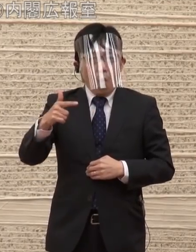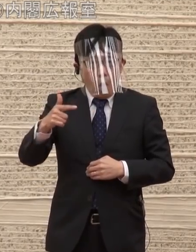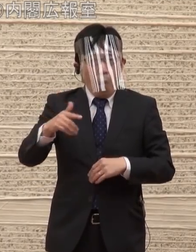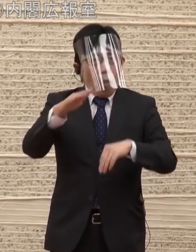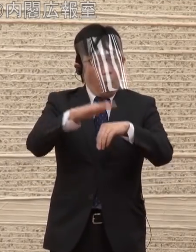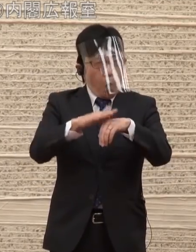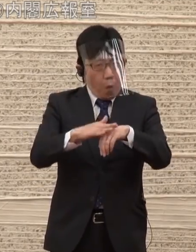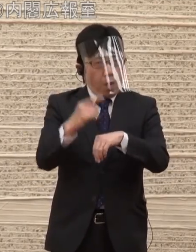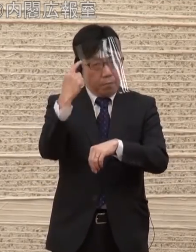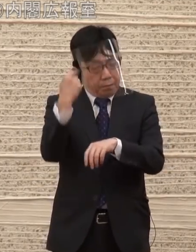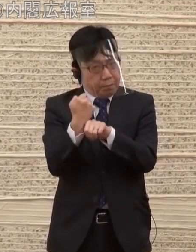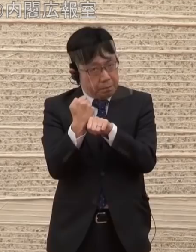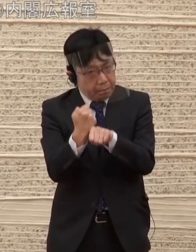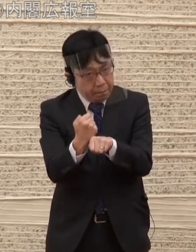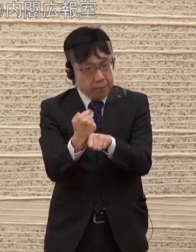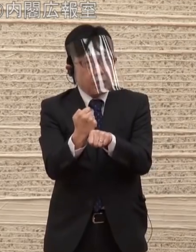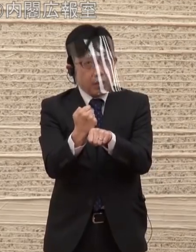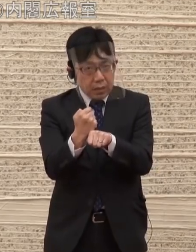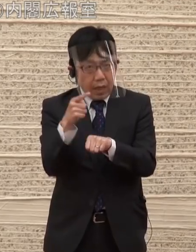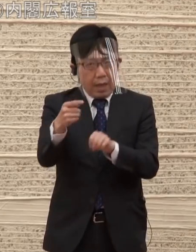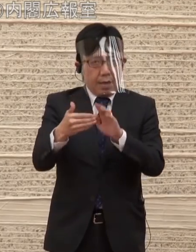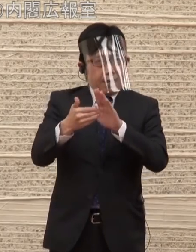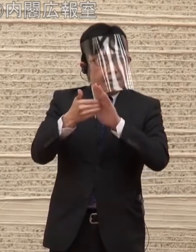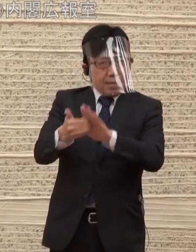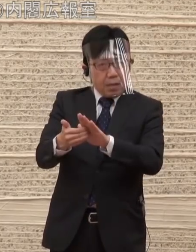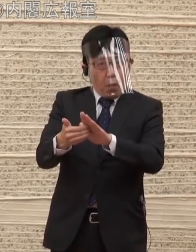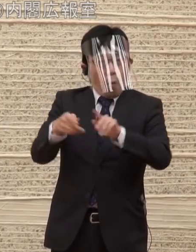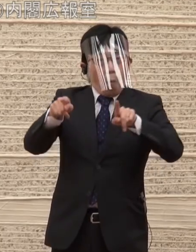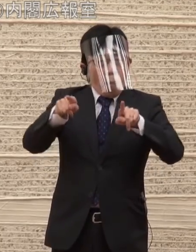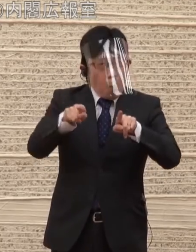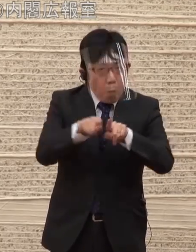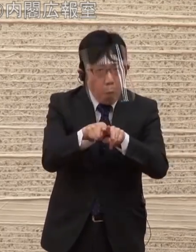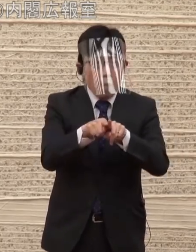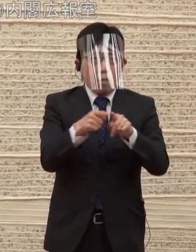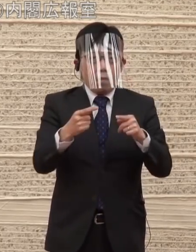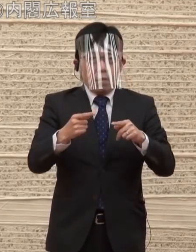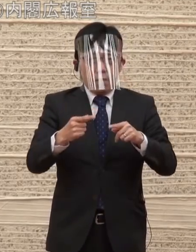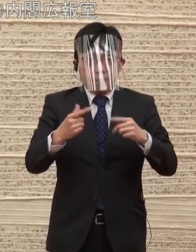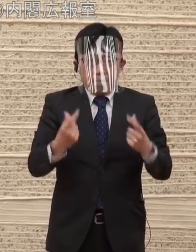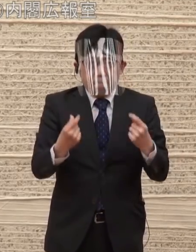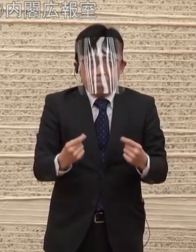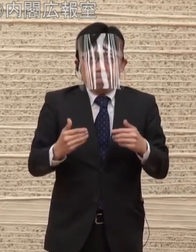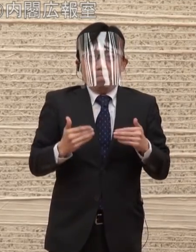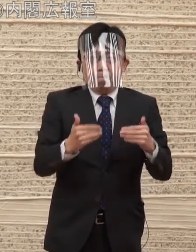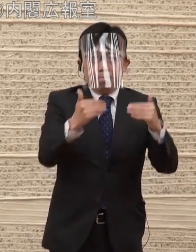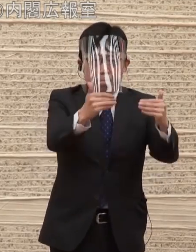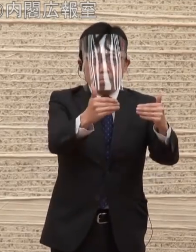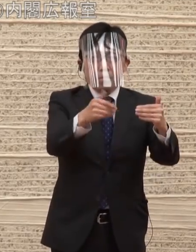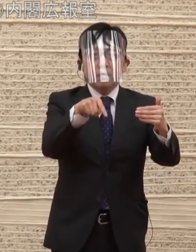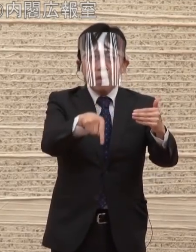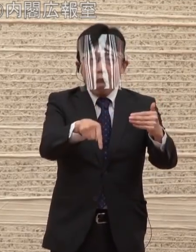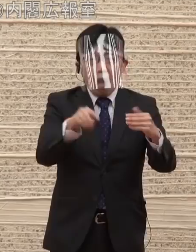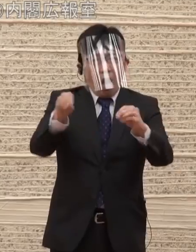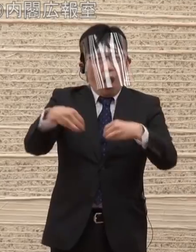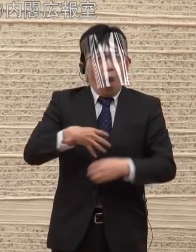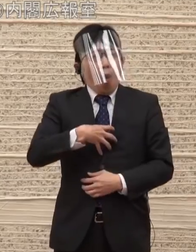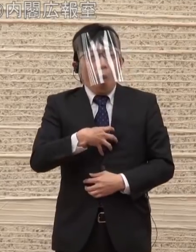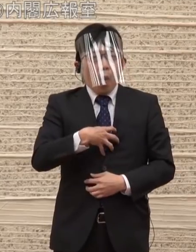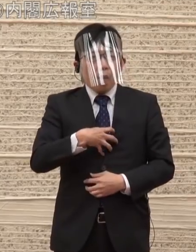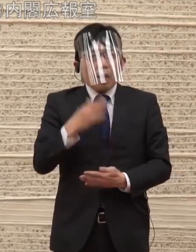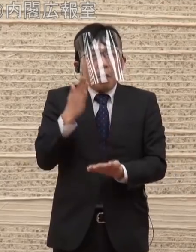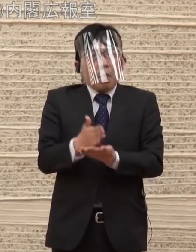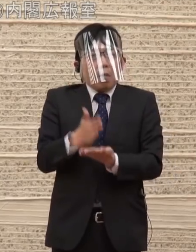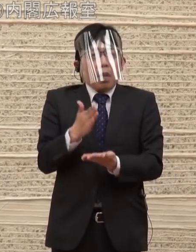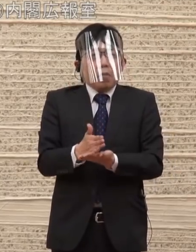に本格的に再開していく感染リスクあるから実施しないのでは